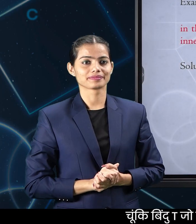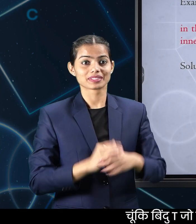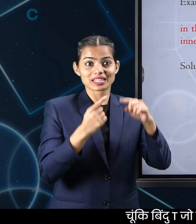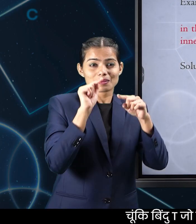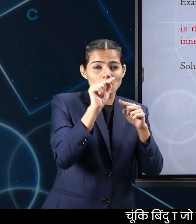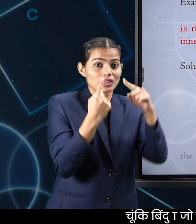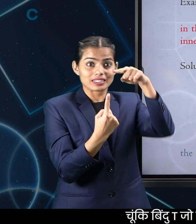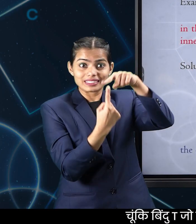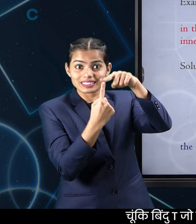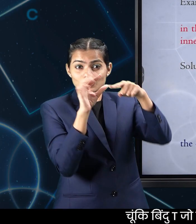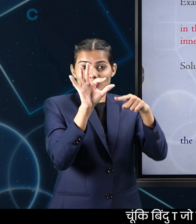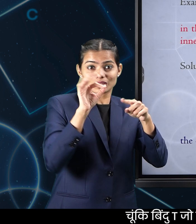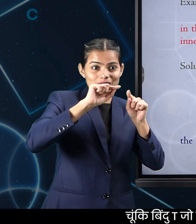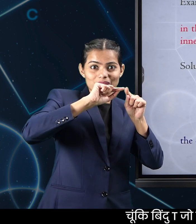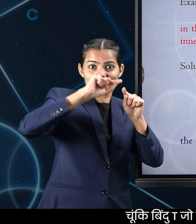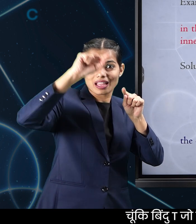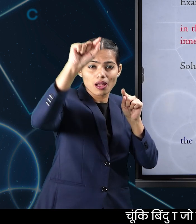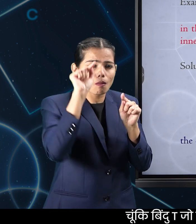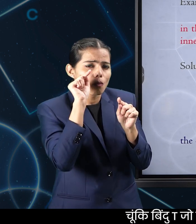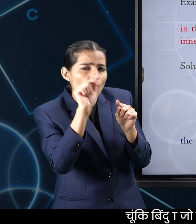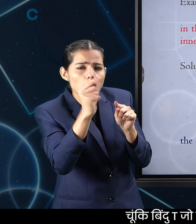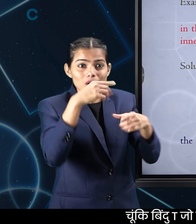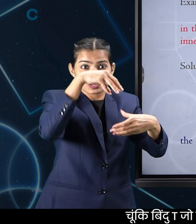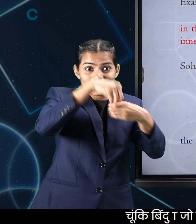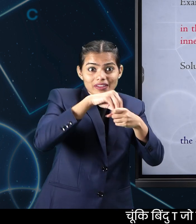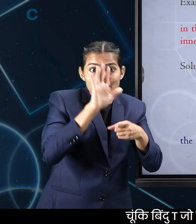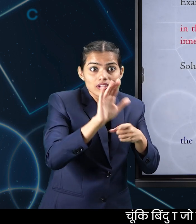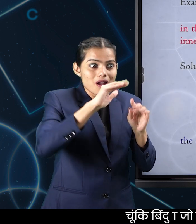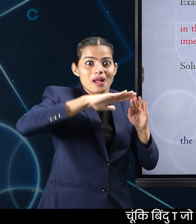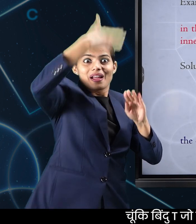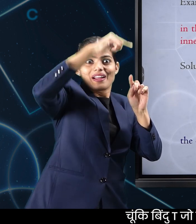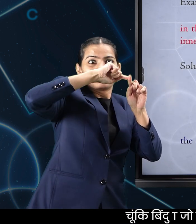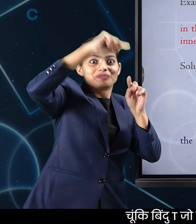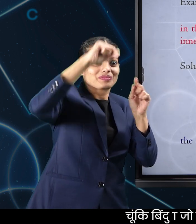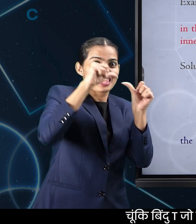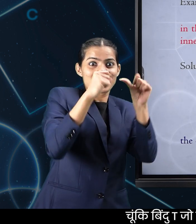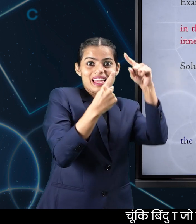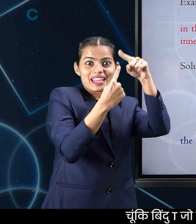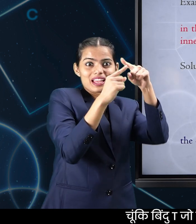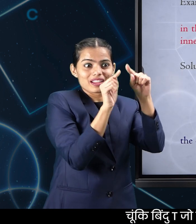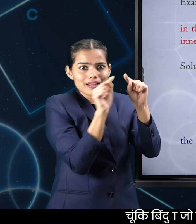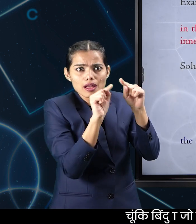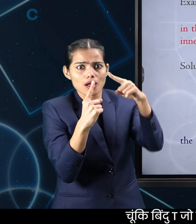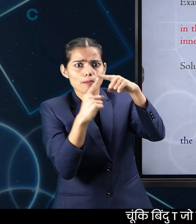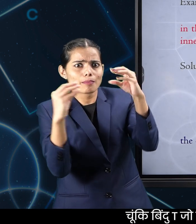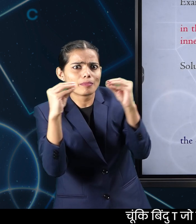चूंकि बिंदु T जो स्पर्शिका बिंदु है, जीवा का मध्य बिंदु है, AT इज इक्वल TB।